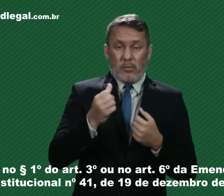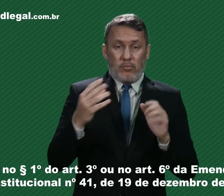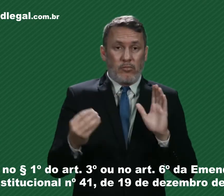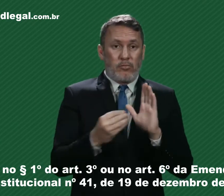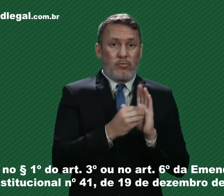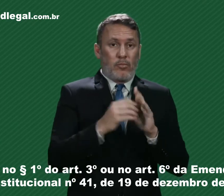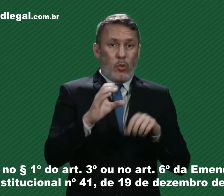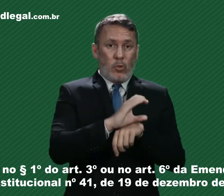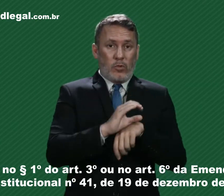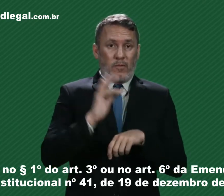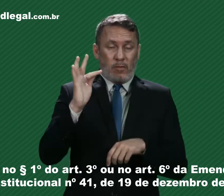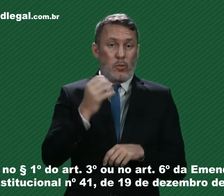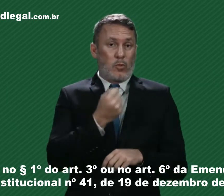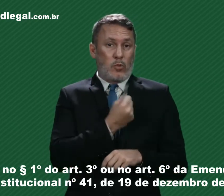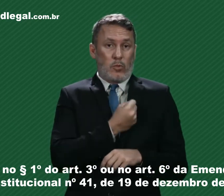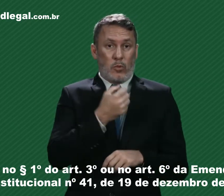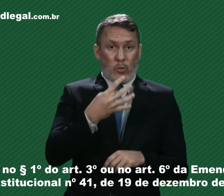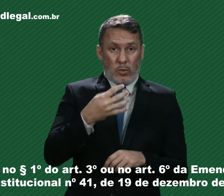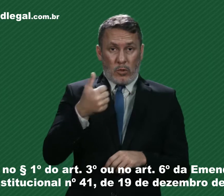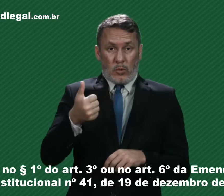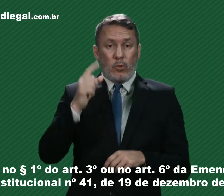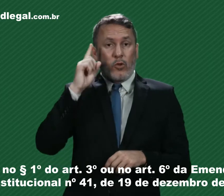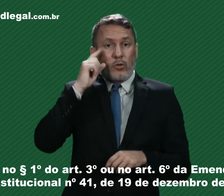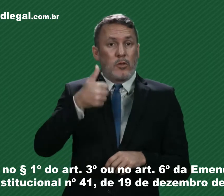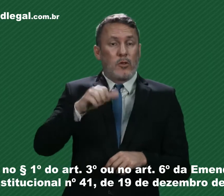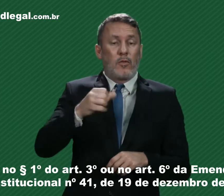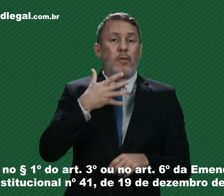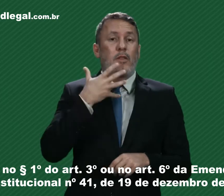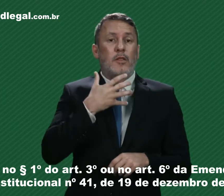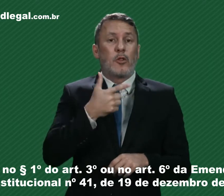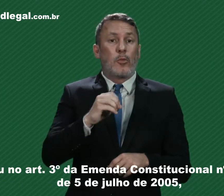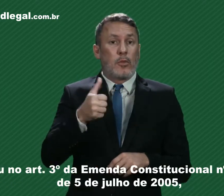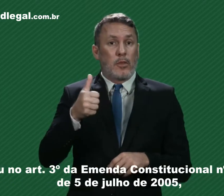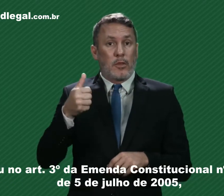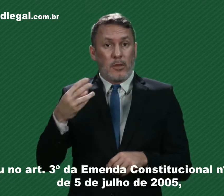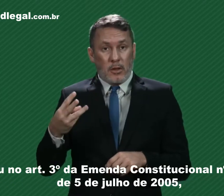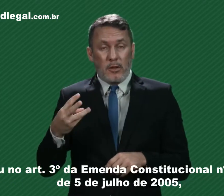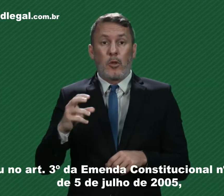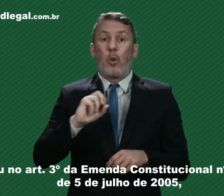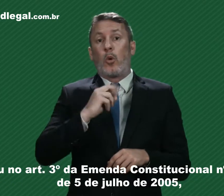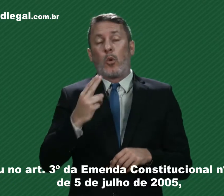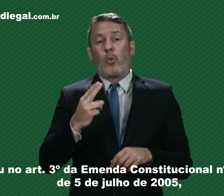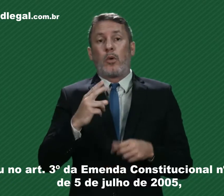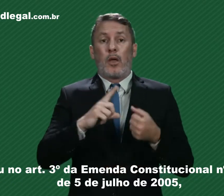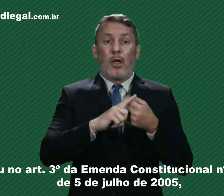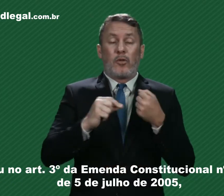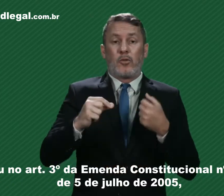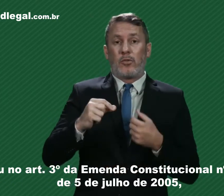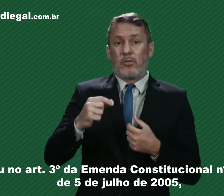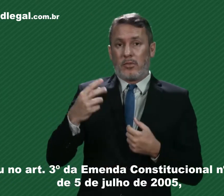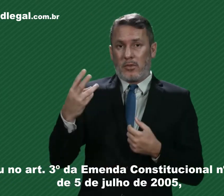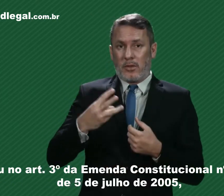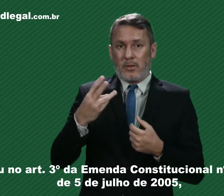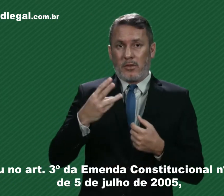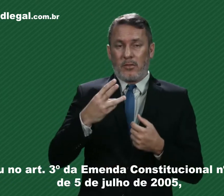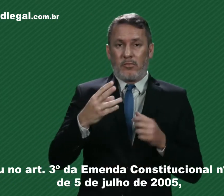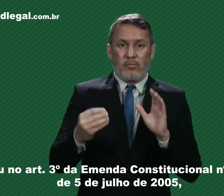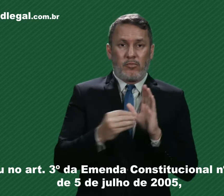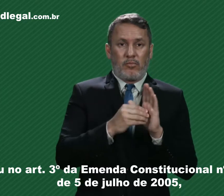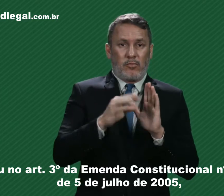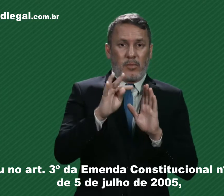Emenda Constitucional número 41, de 19 de dezembro de 2003, ou no artigo 3º da Emenda Constitucional